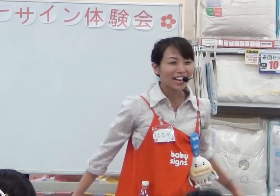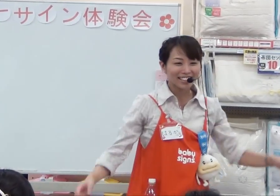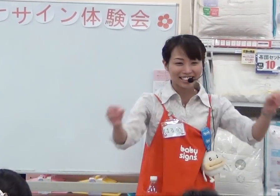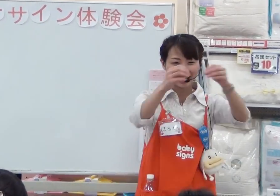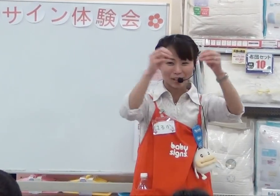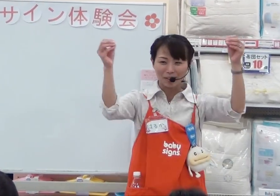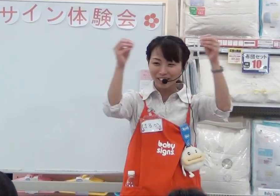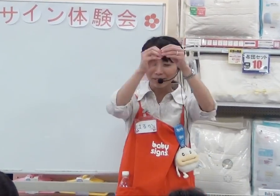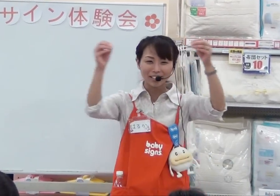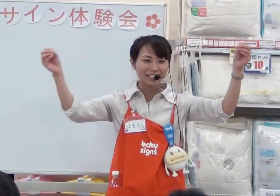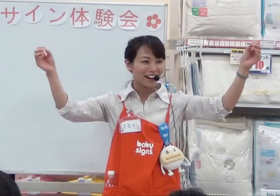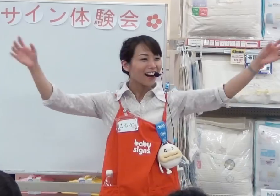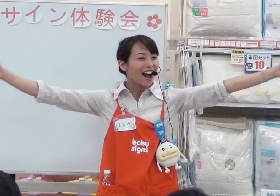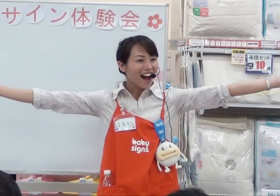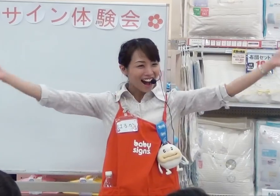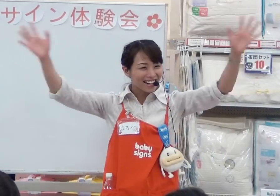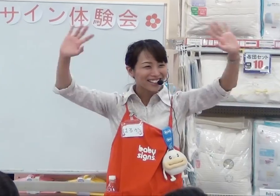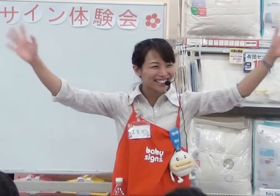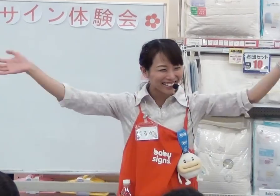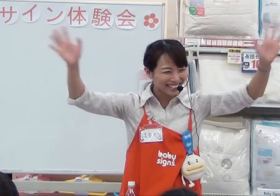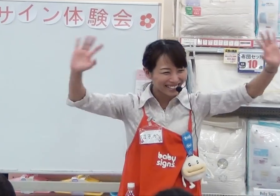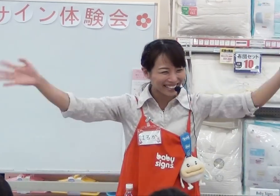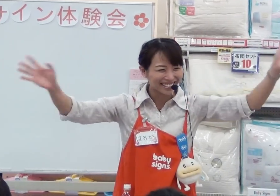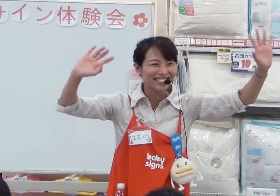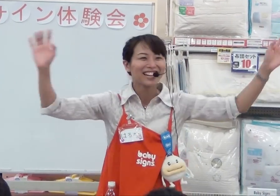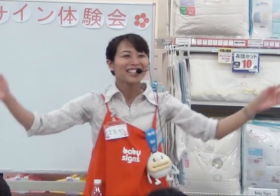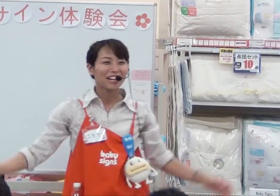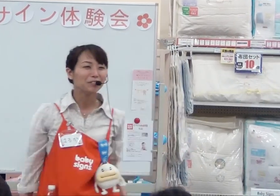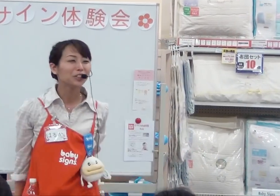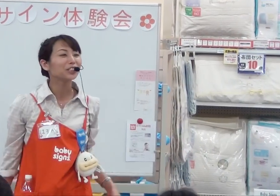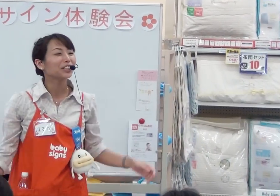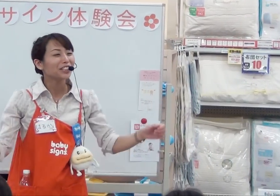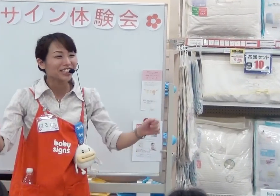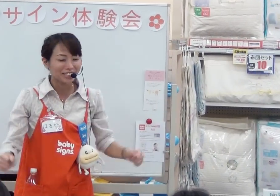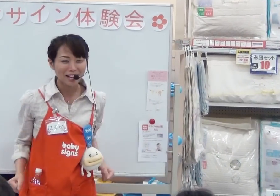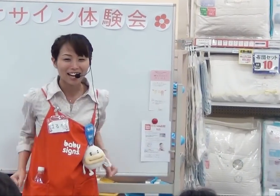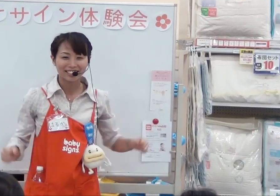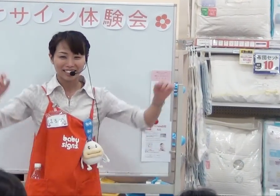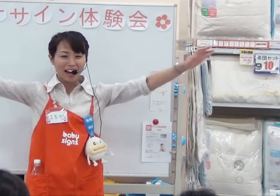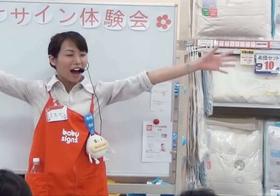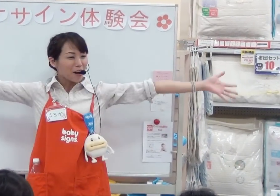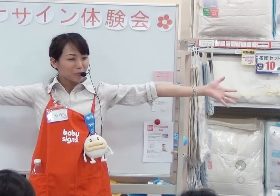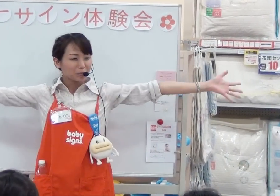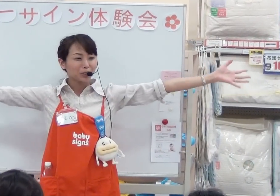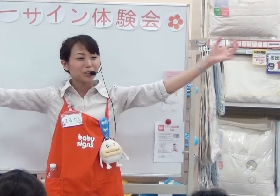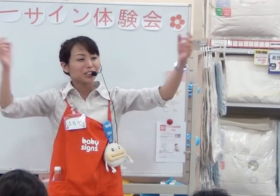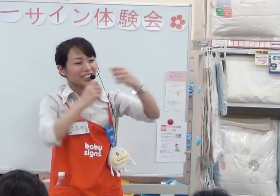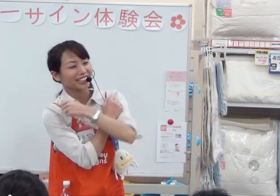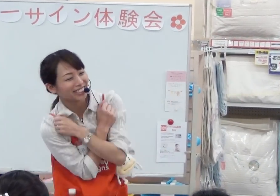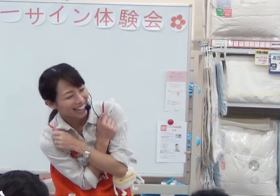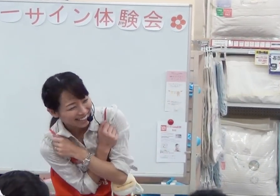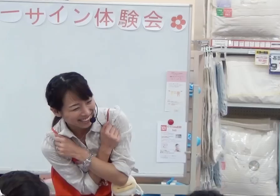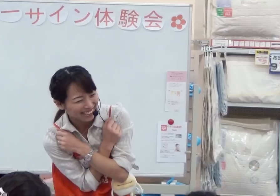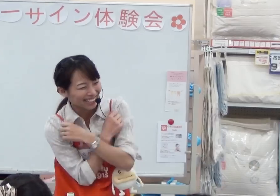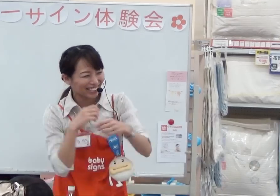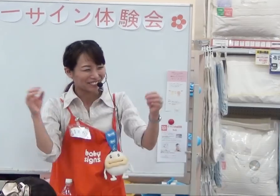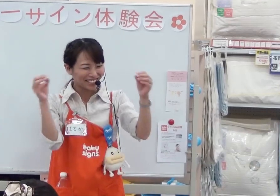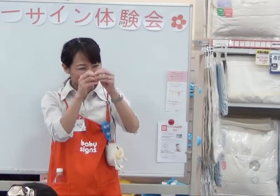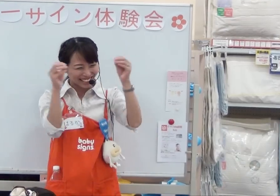気にいくよ、もっともっといくよ、ハロー。じゃあムーギューします。ムーギュー大好き、もっといく